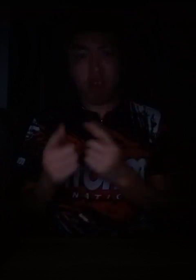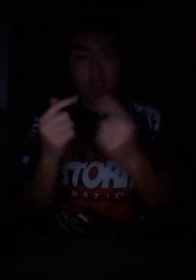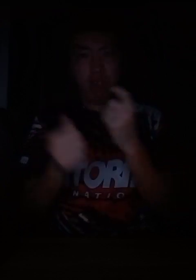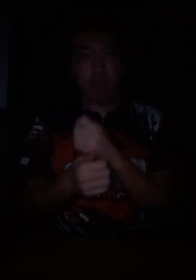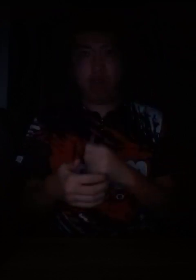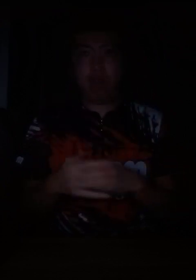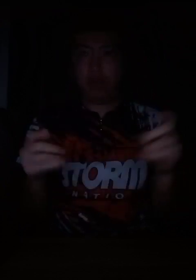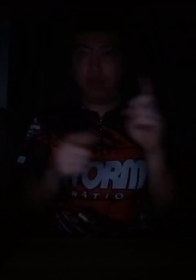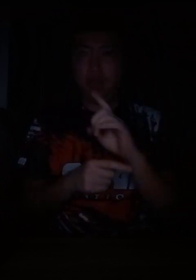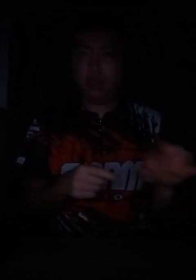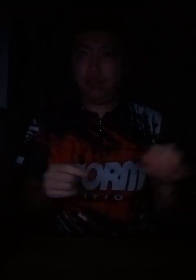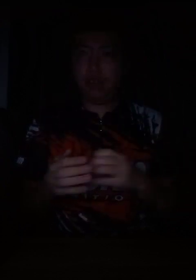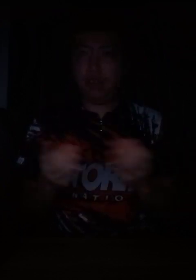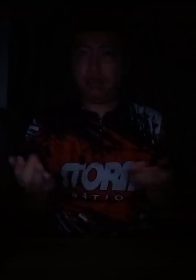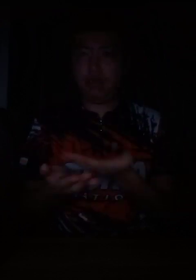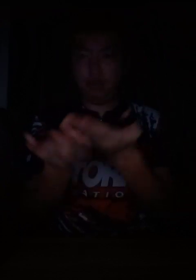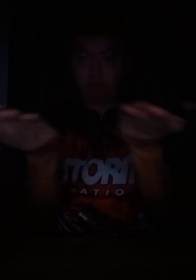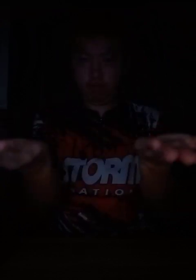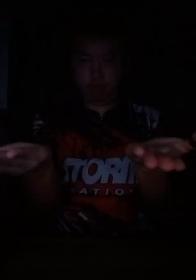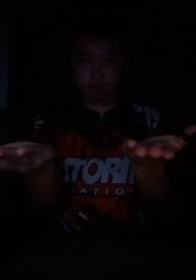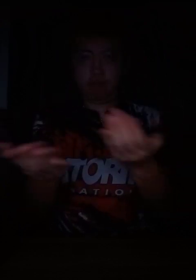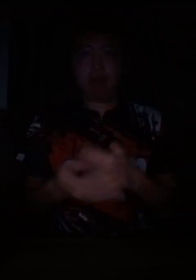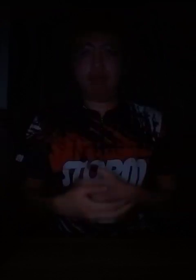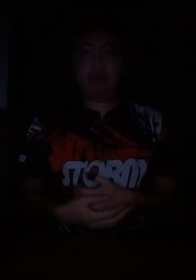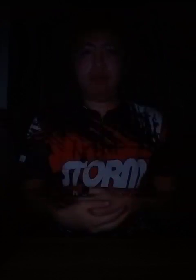걸로 전해졌습니다. 조소희 기자가 보도합니다.